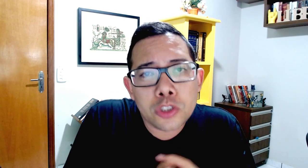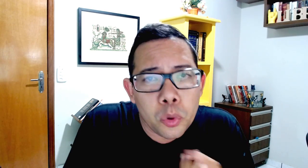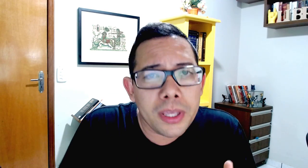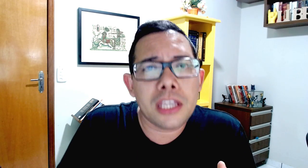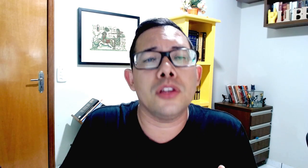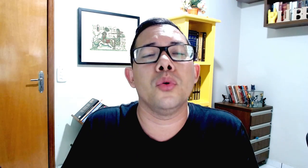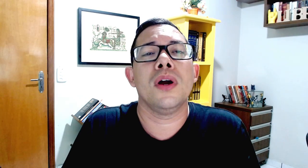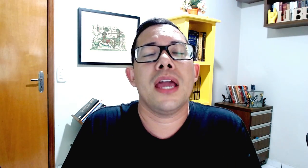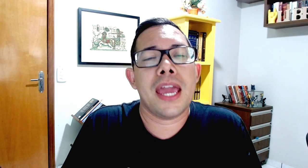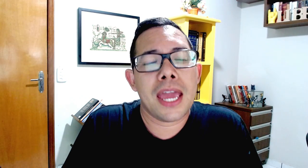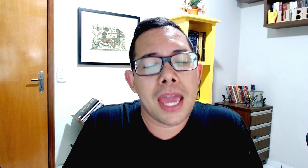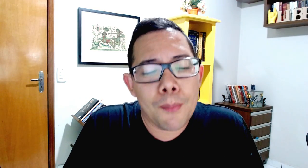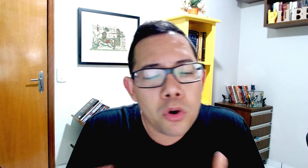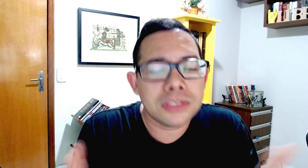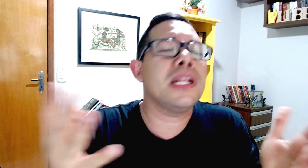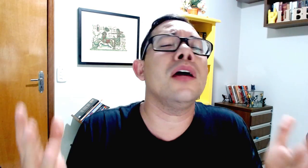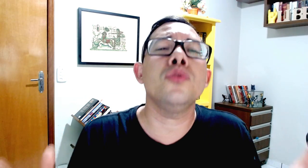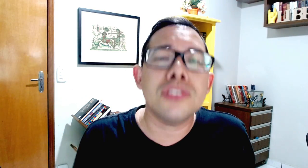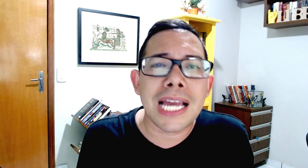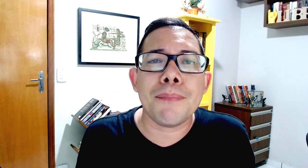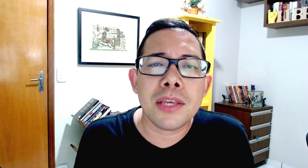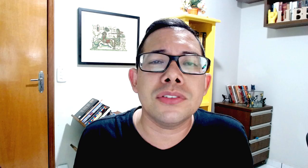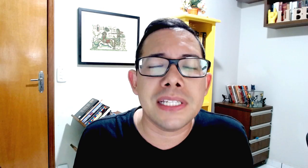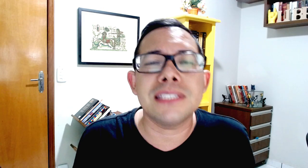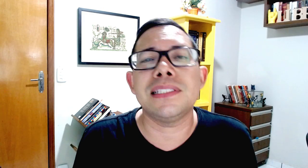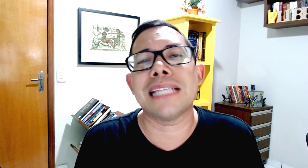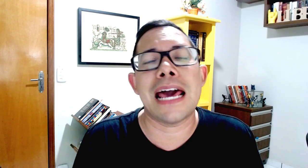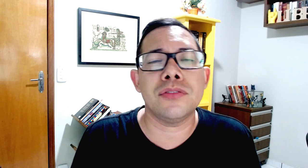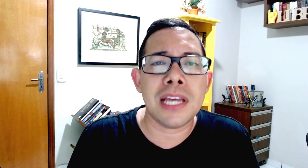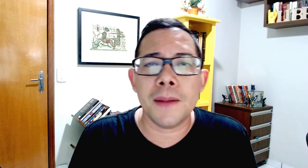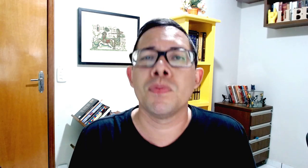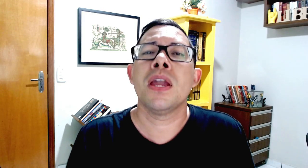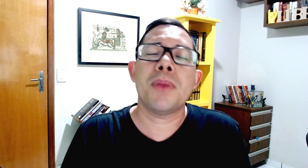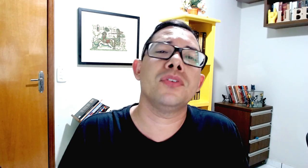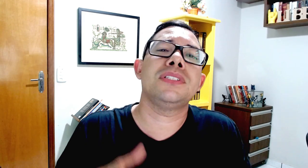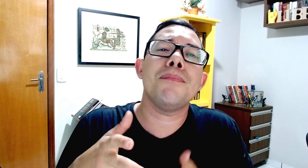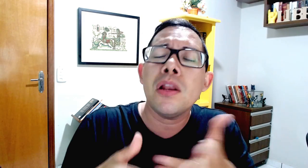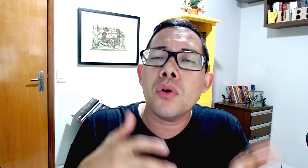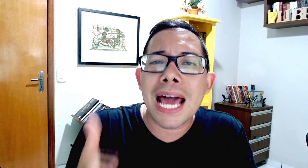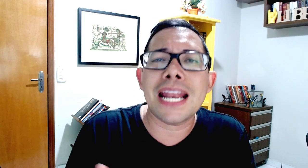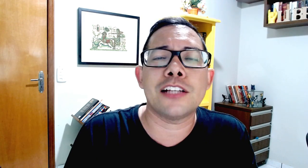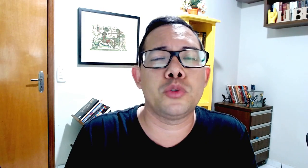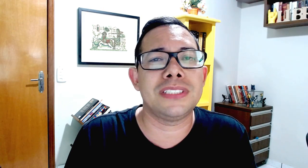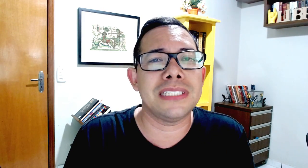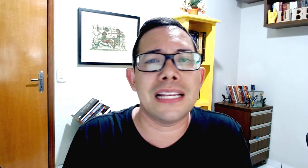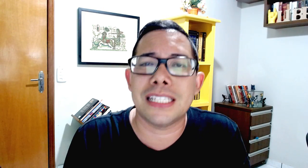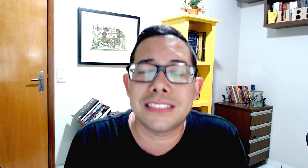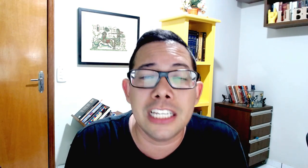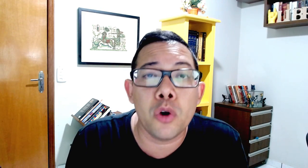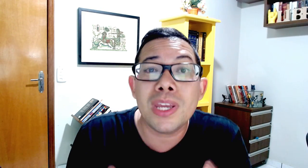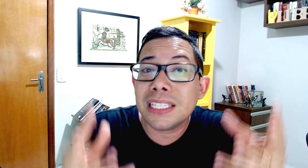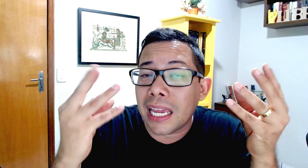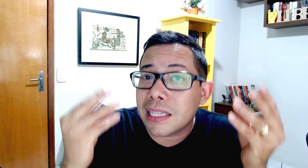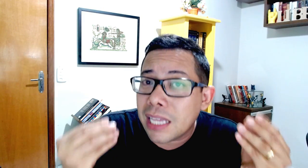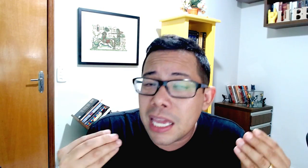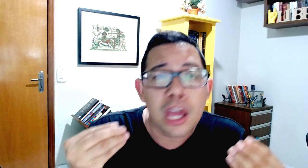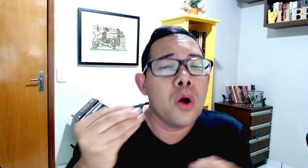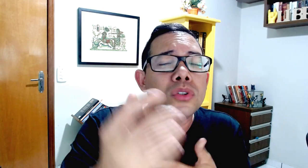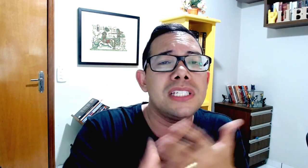instruindo mostrando os caminhos necessários aí para você melhorar a sua sinalização entender